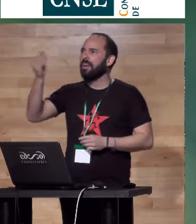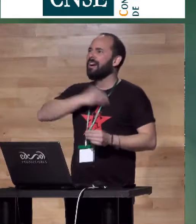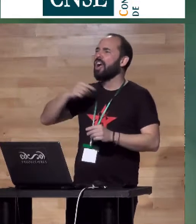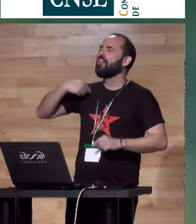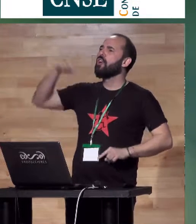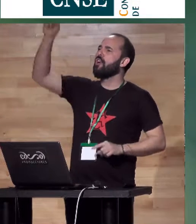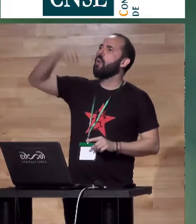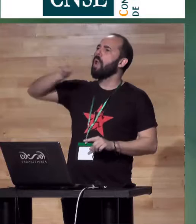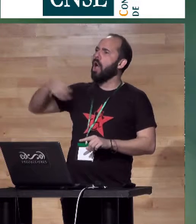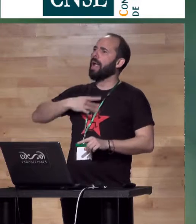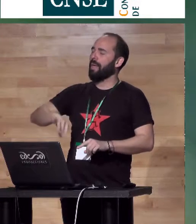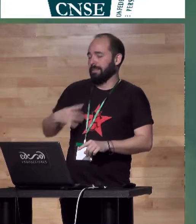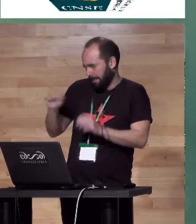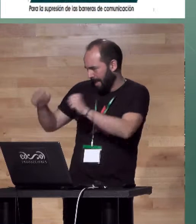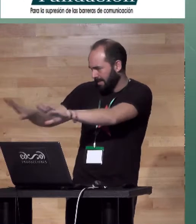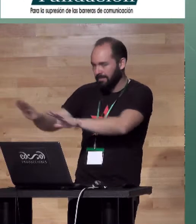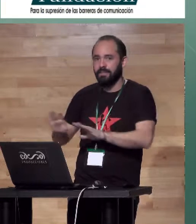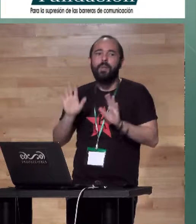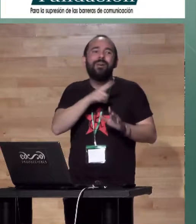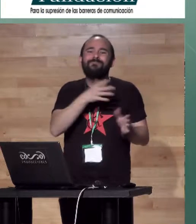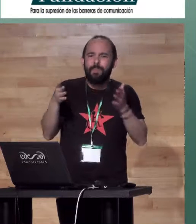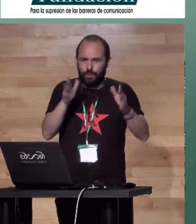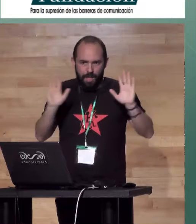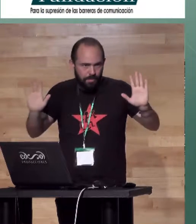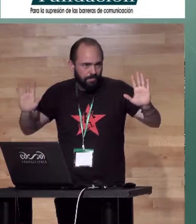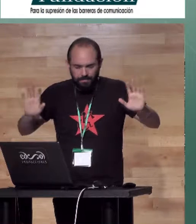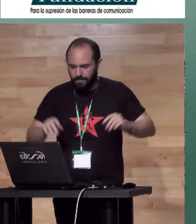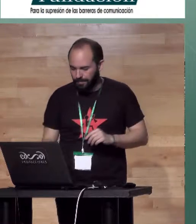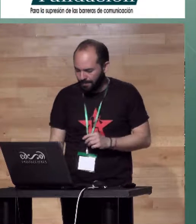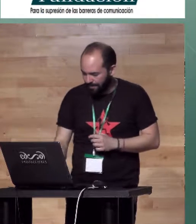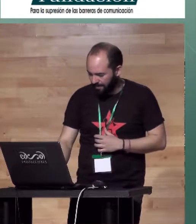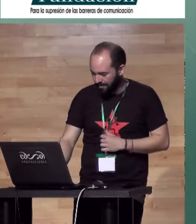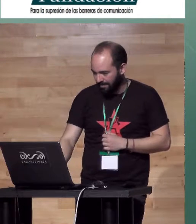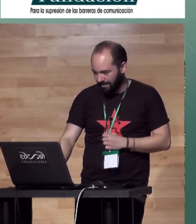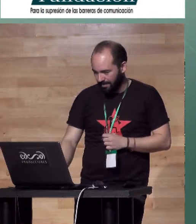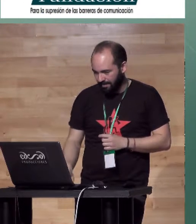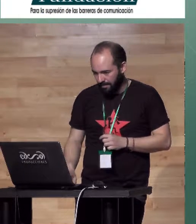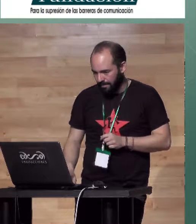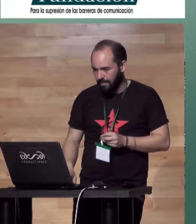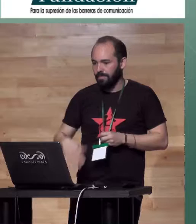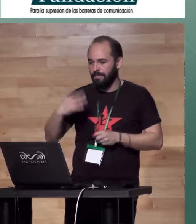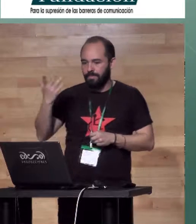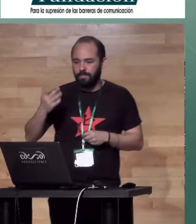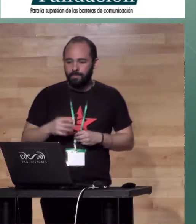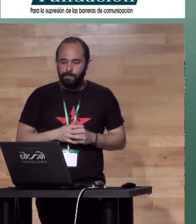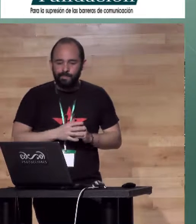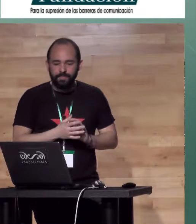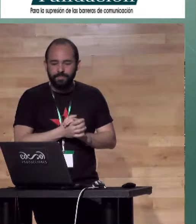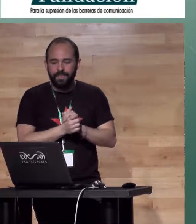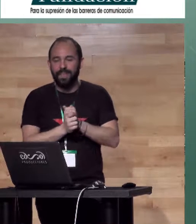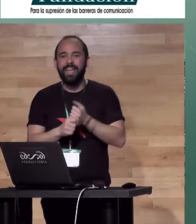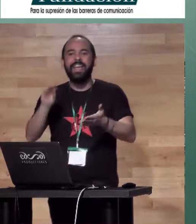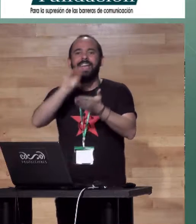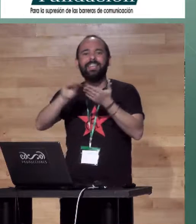hoja de A4. Y me dice, hay gente que dice, valiente, yo lo puedo hacer una hora. Bueno, vale, pues ya está. Pero bueno, la media son